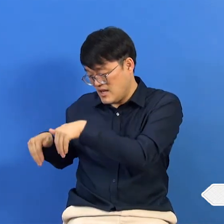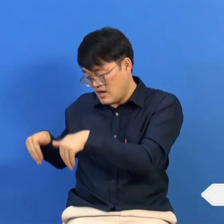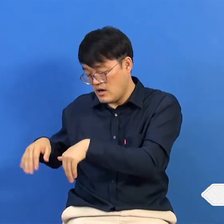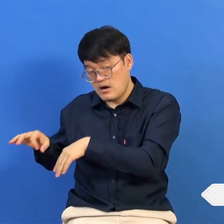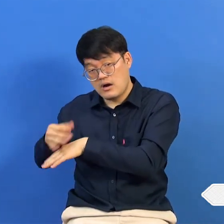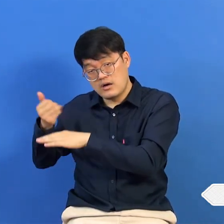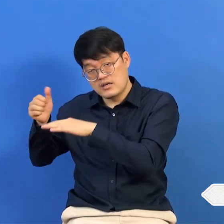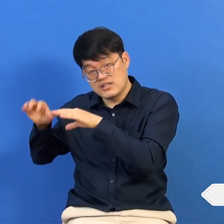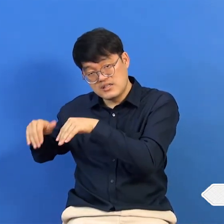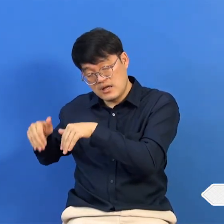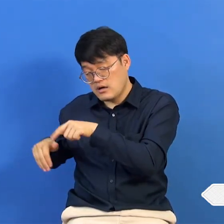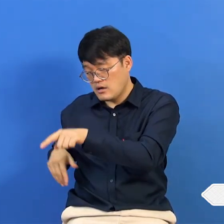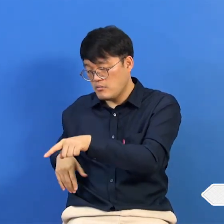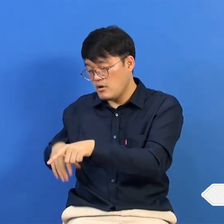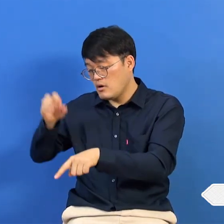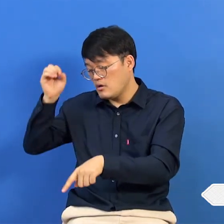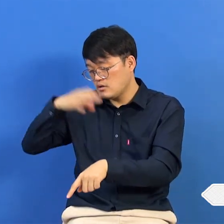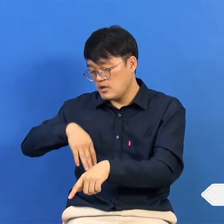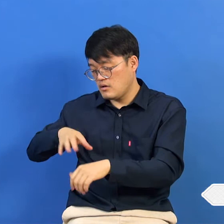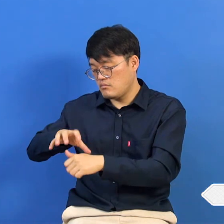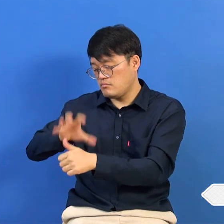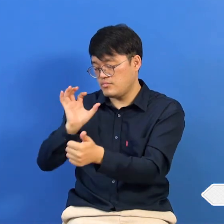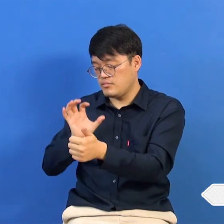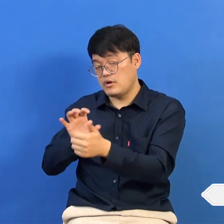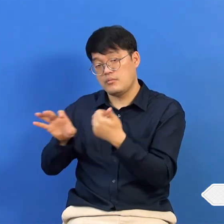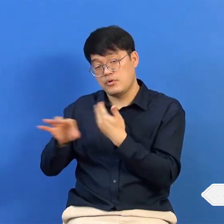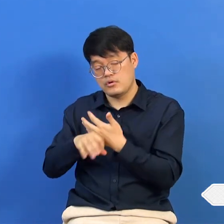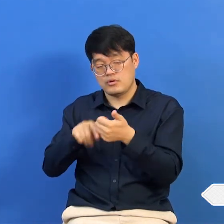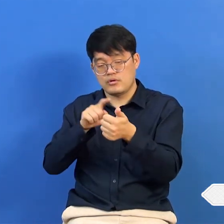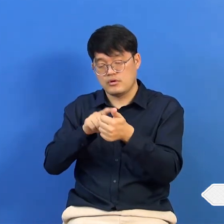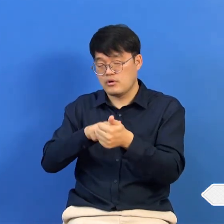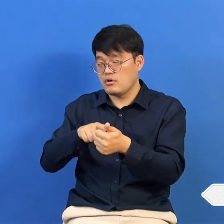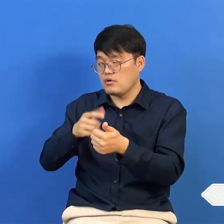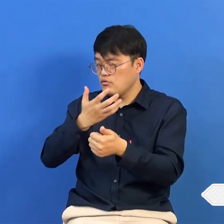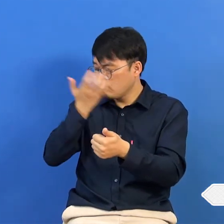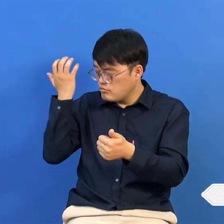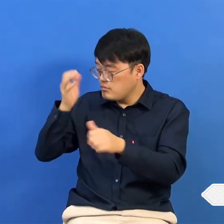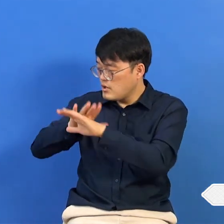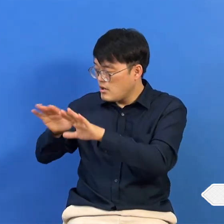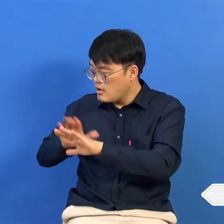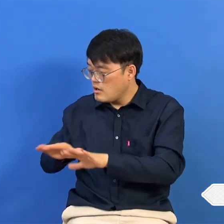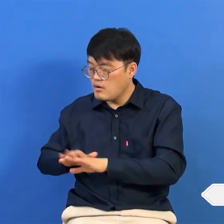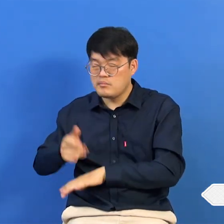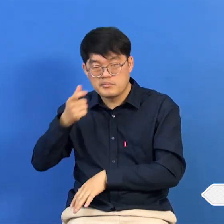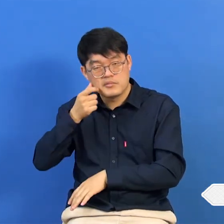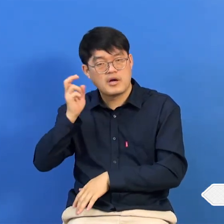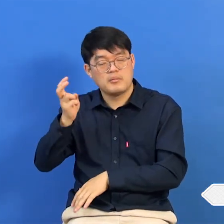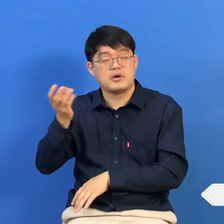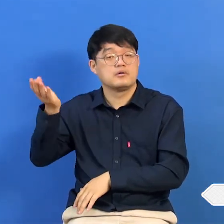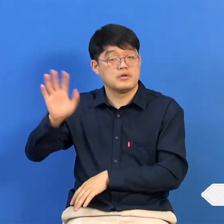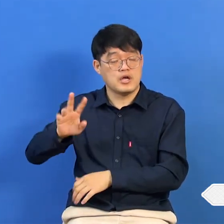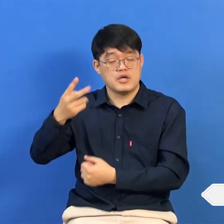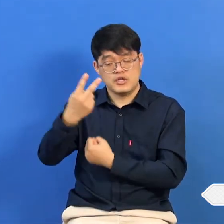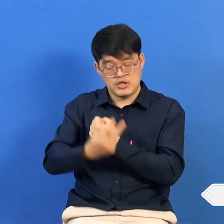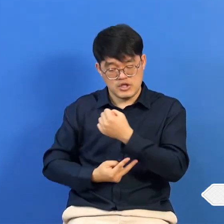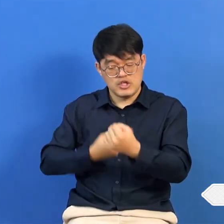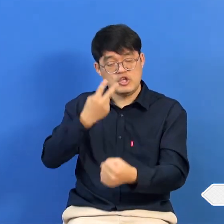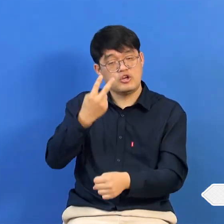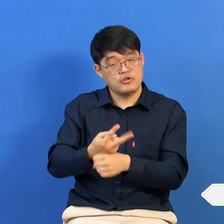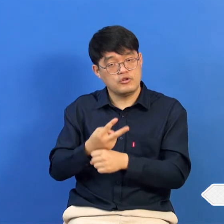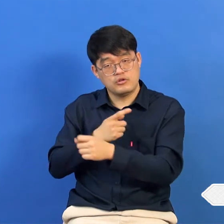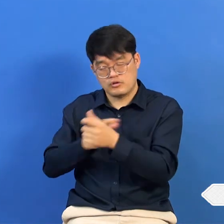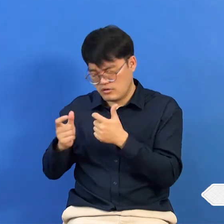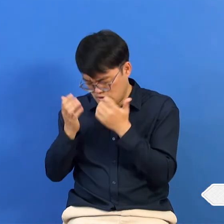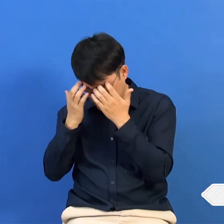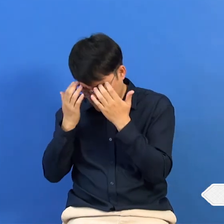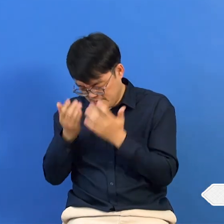기회도 갖지 못하고 아마 끝나고 말았을 것입니다. 그런데 요셉이 감옥에서 2년을 썩으면서 고난을 더 겪었기